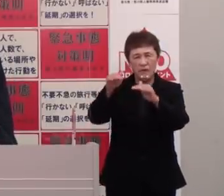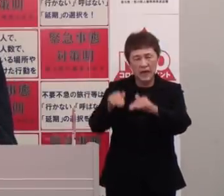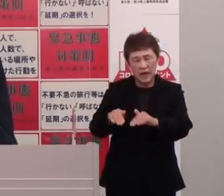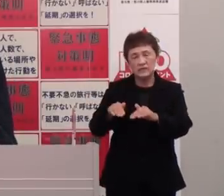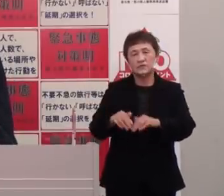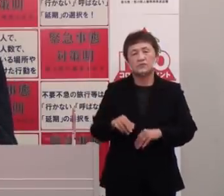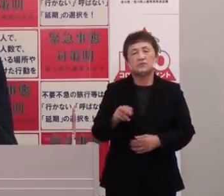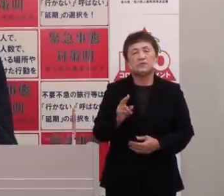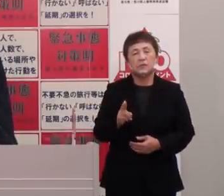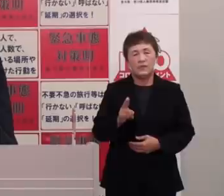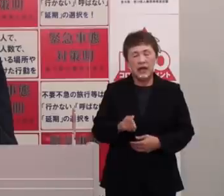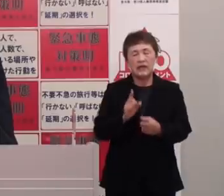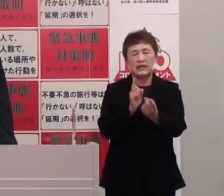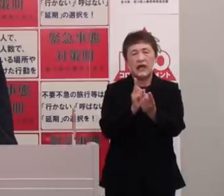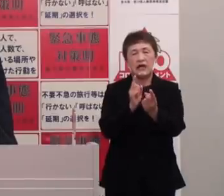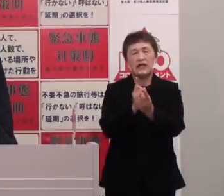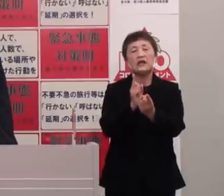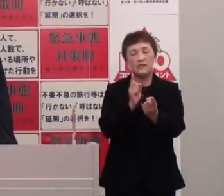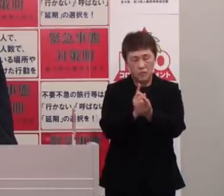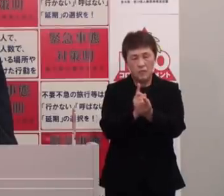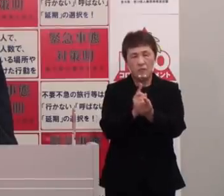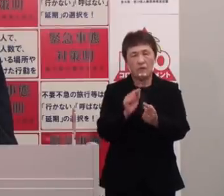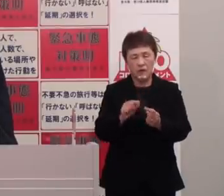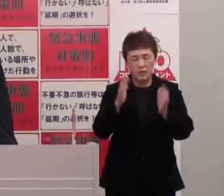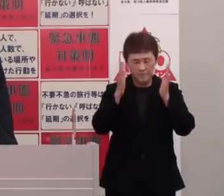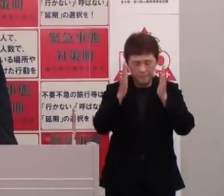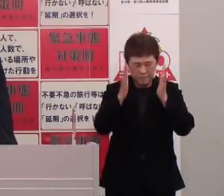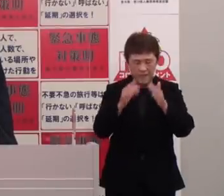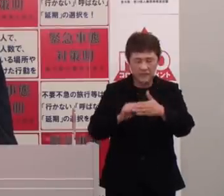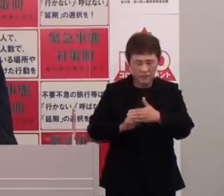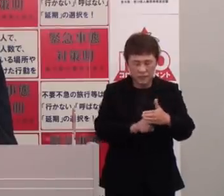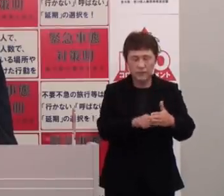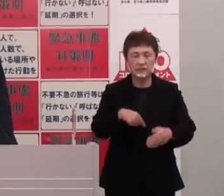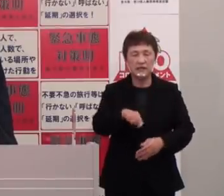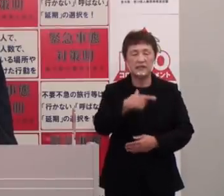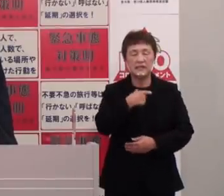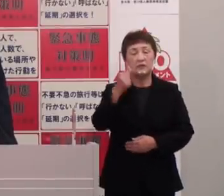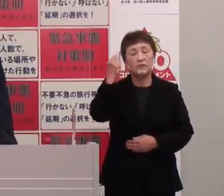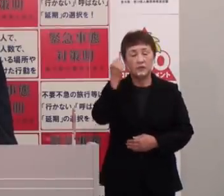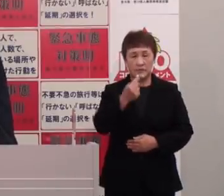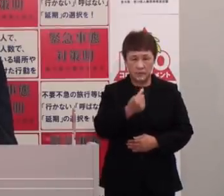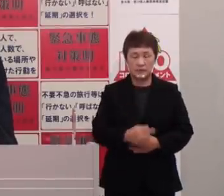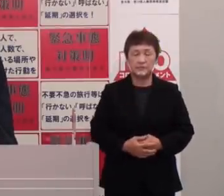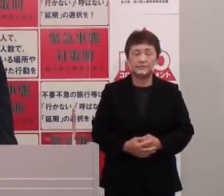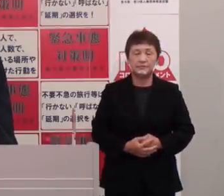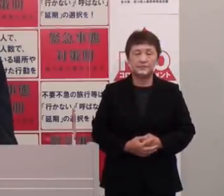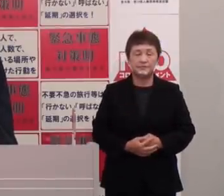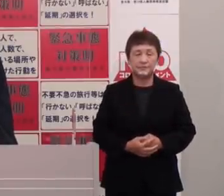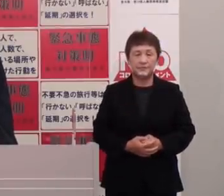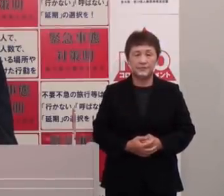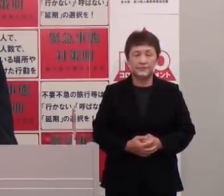ような対応に全力を挙げてまいりたいと思っております。